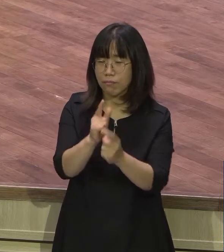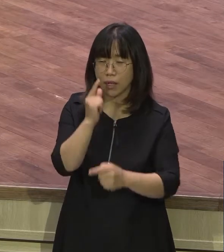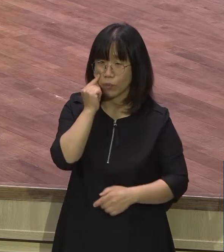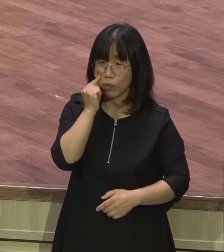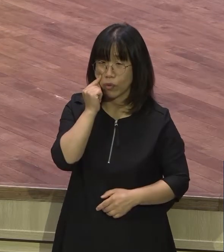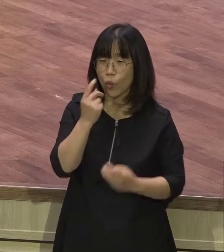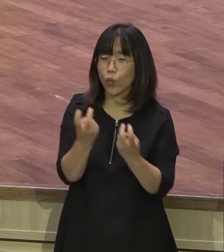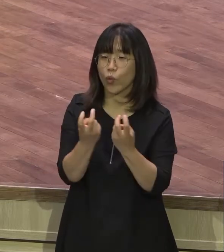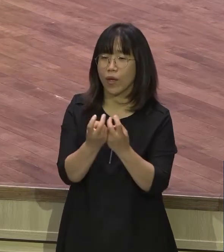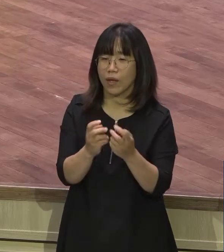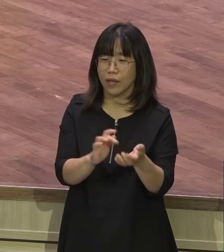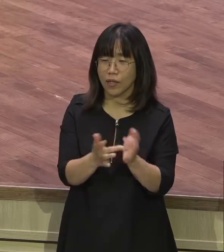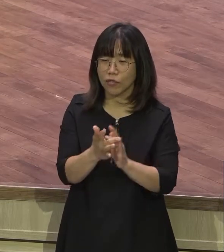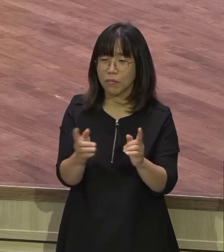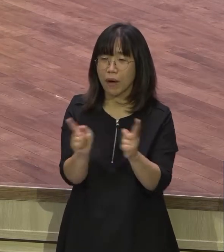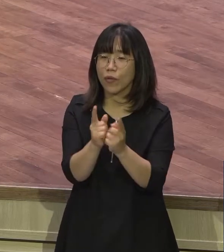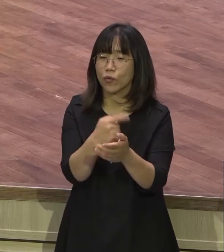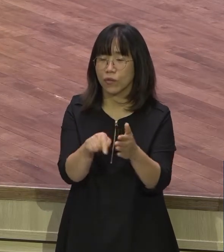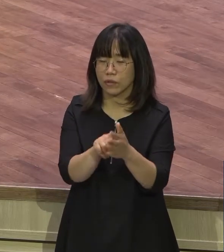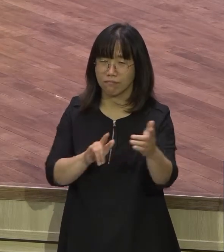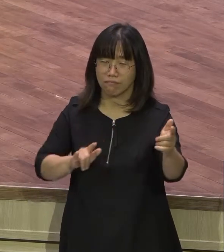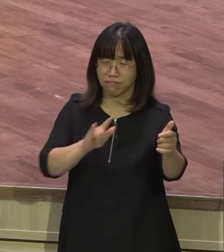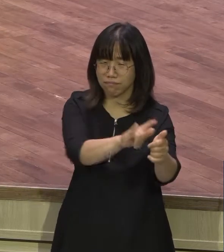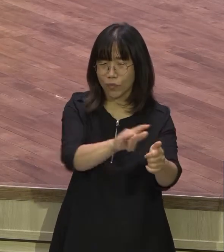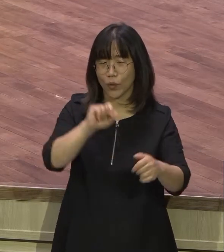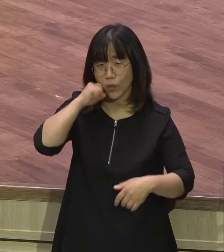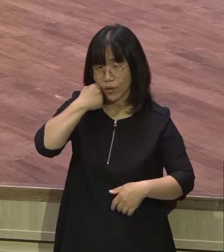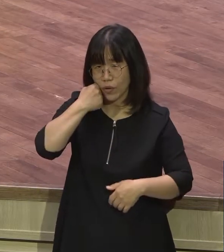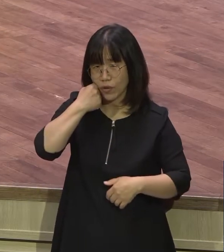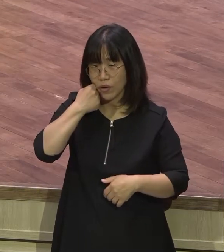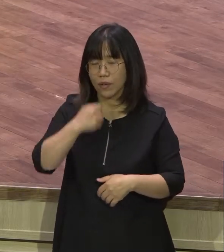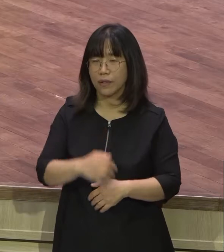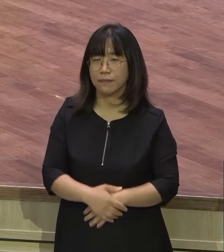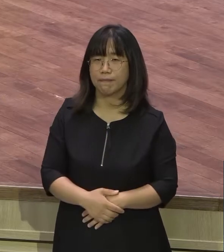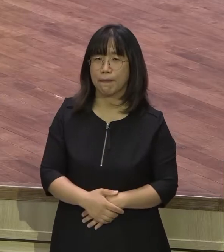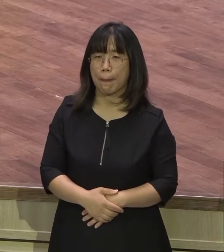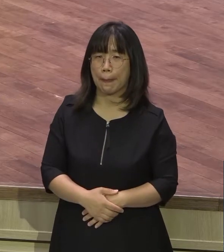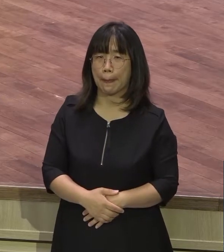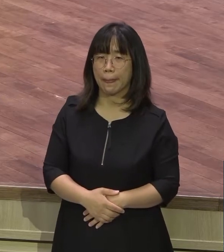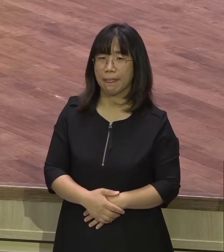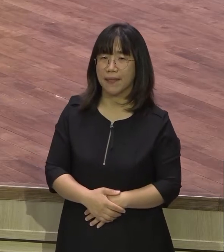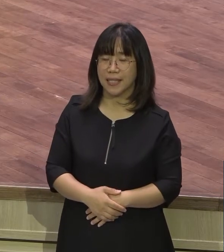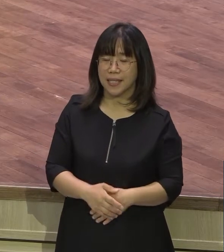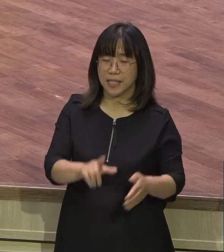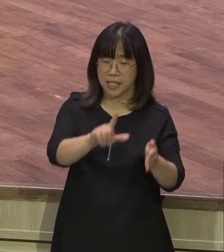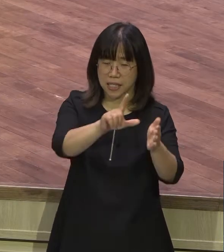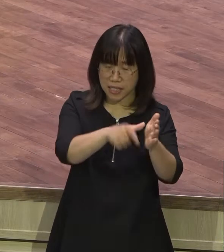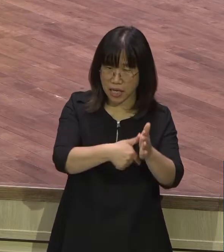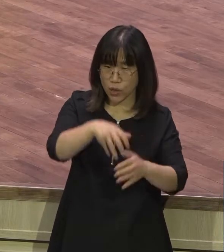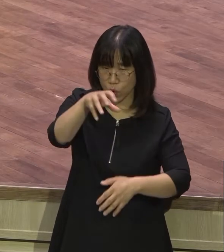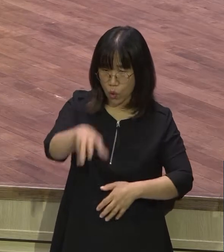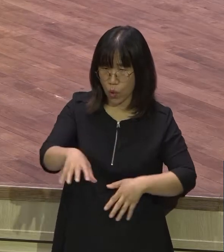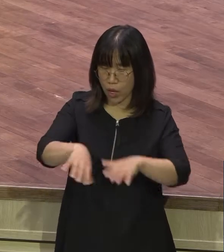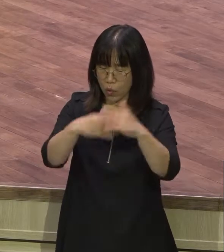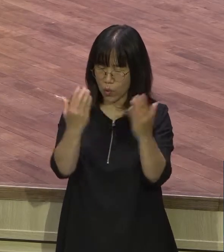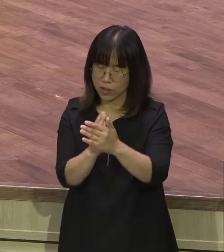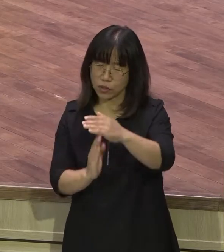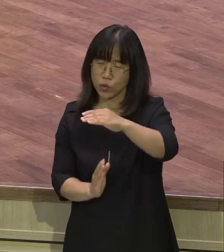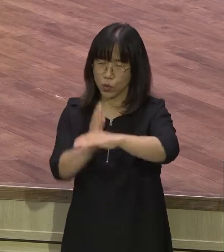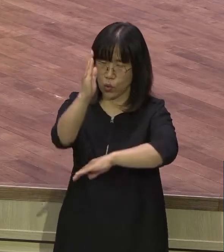만나요 예수님은 성령을 오셔서 시공을 초월해서 믿는 자 속에 들어가셔서 역사하신다